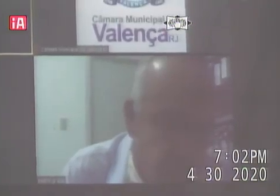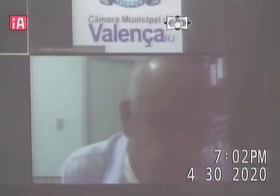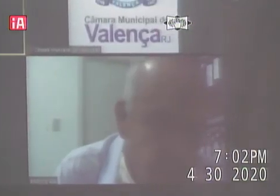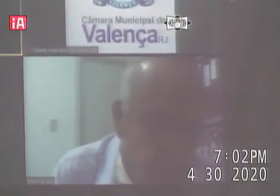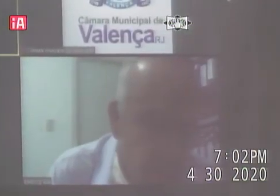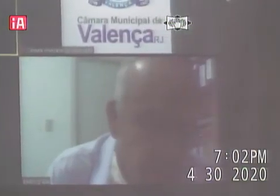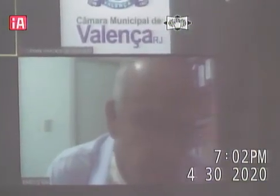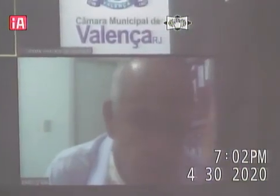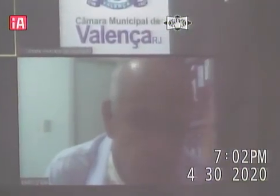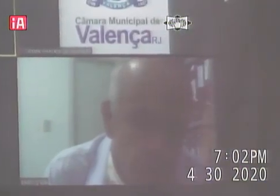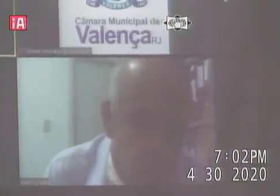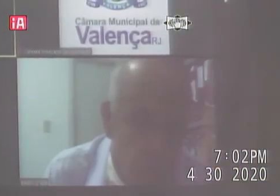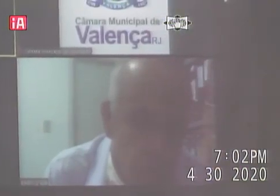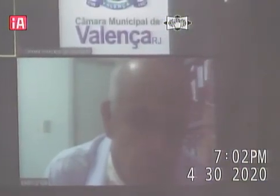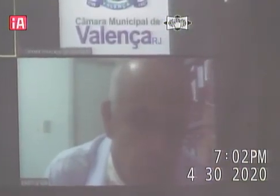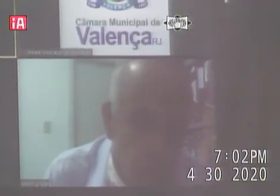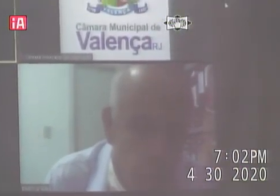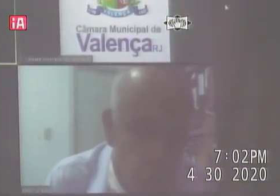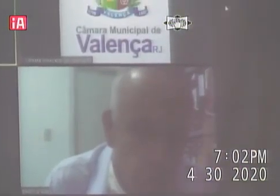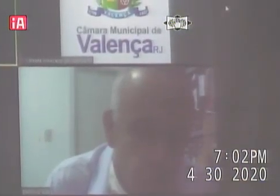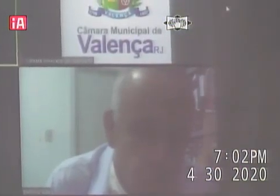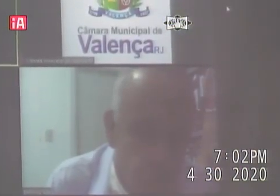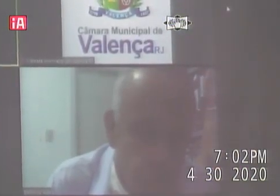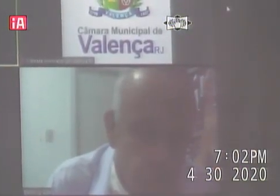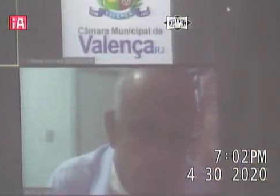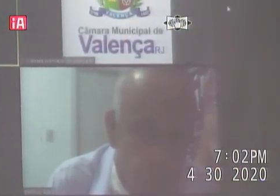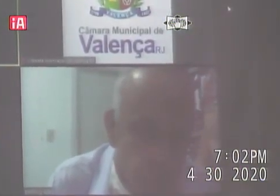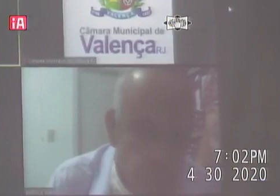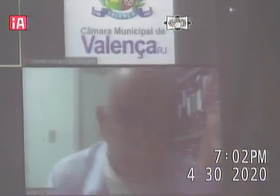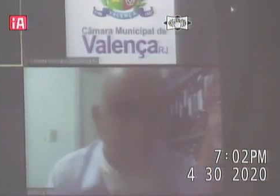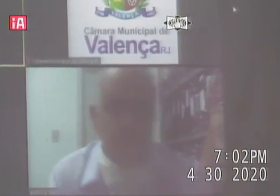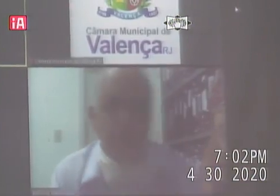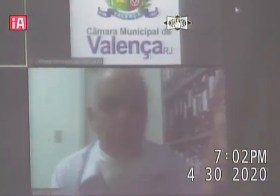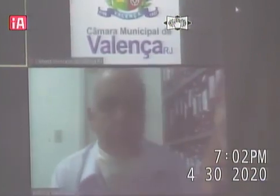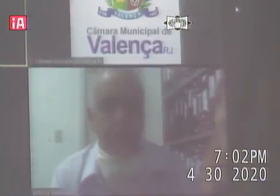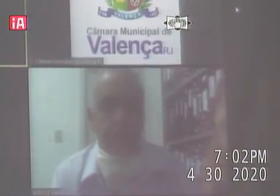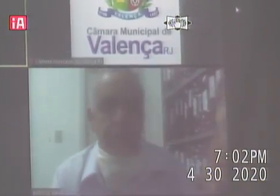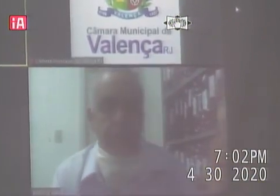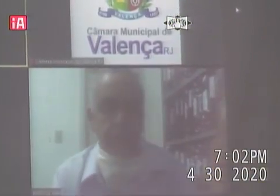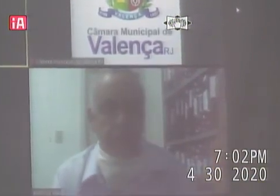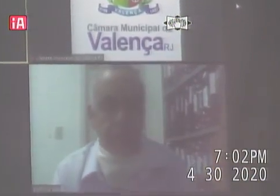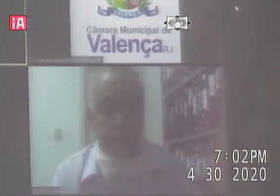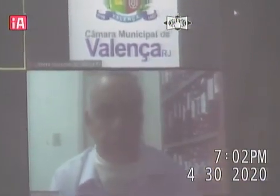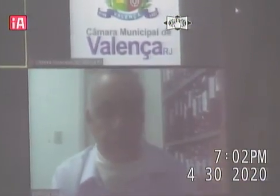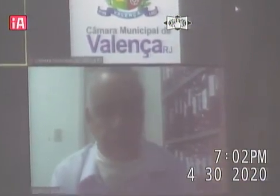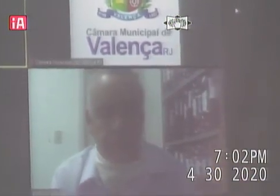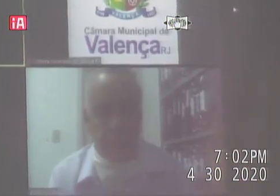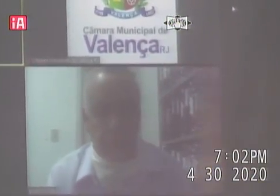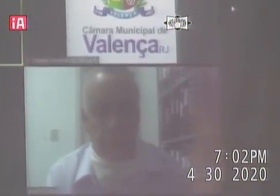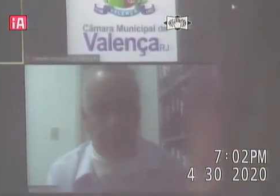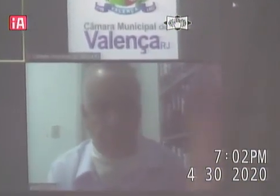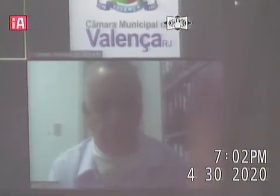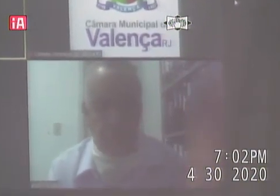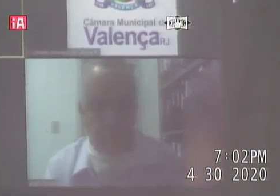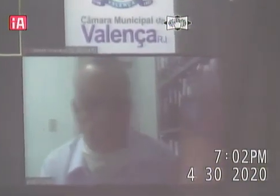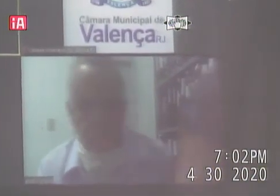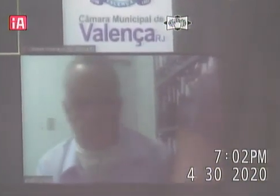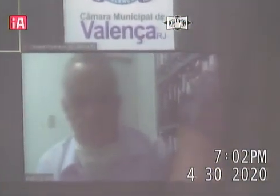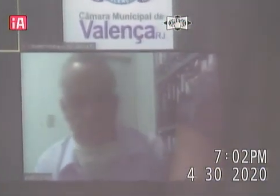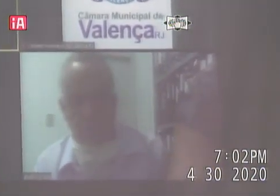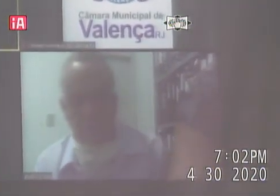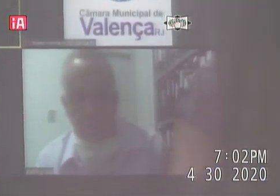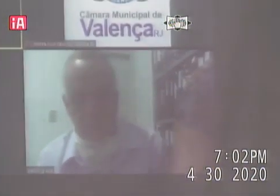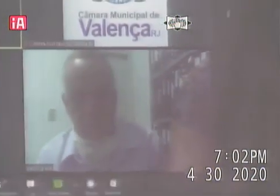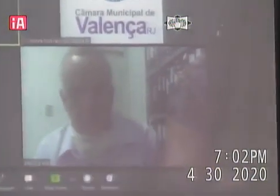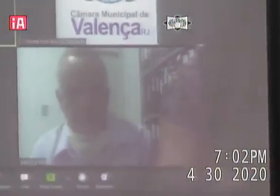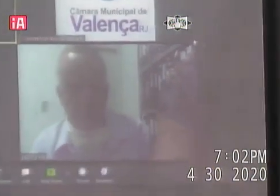Vamos agora, professor? Sim? Vereador professor Rafael. Tempo aqui. Deixa eu